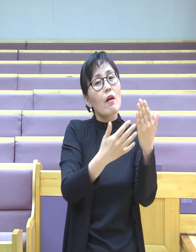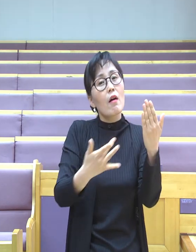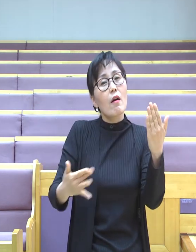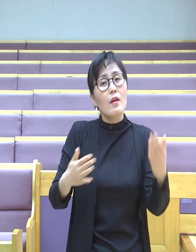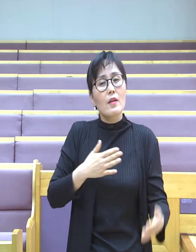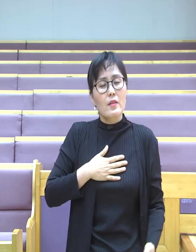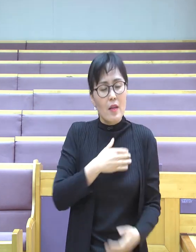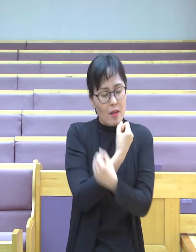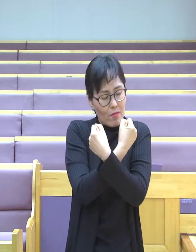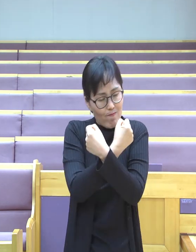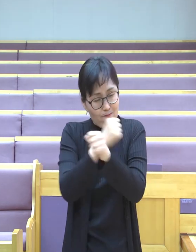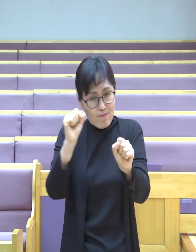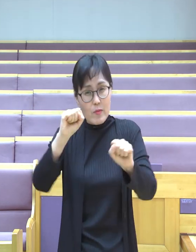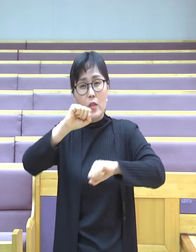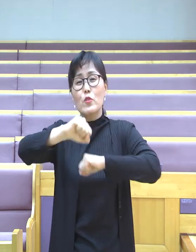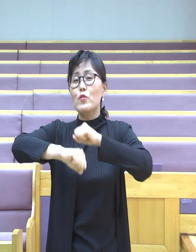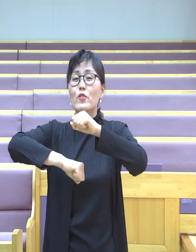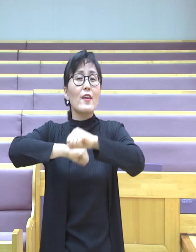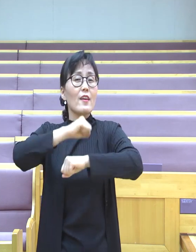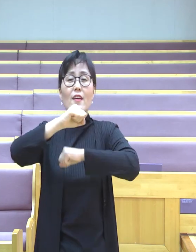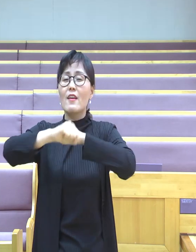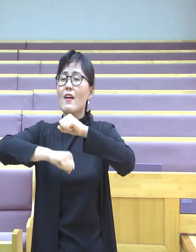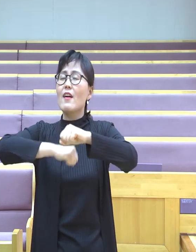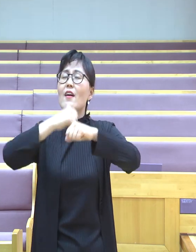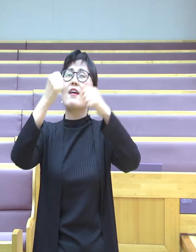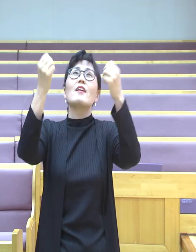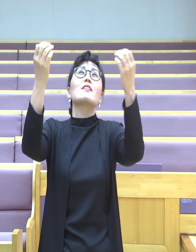주보혈 날 자유케